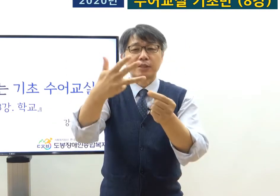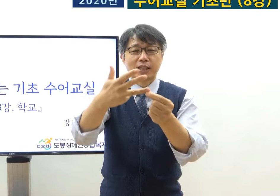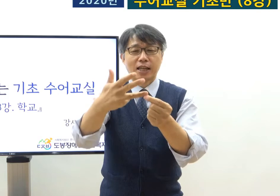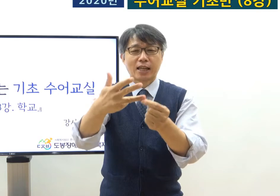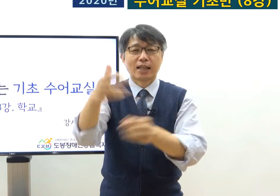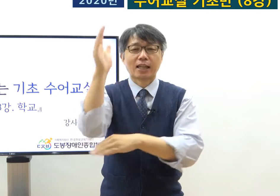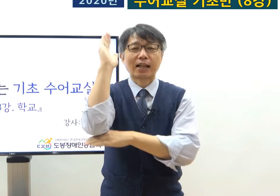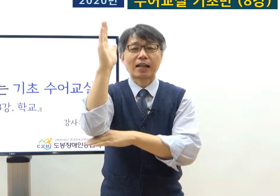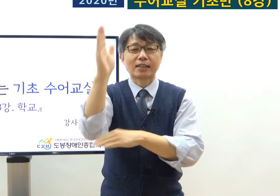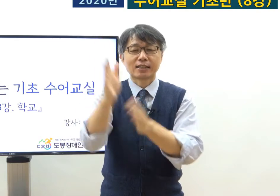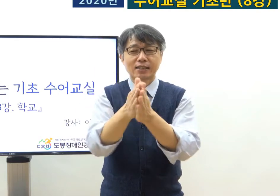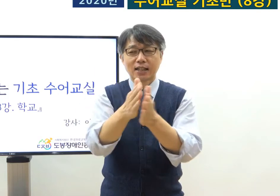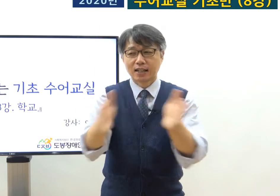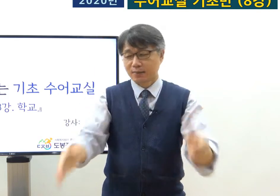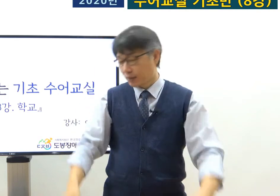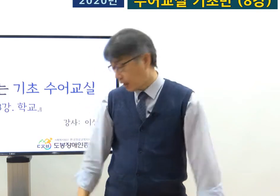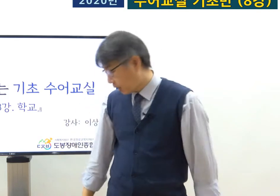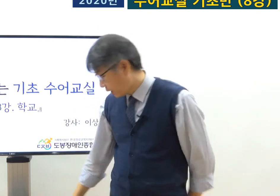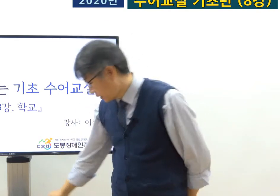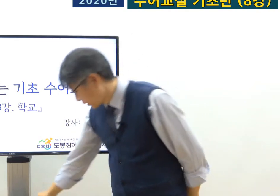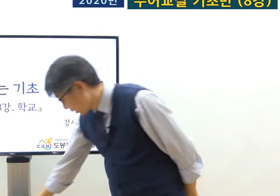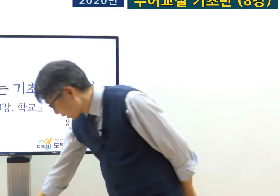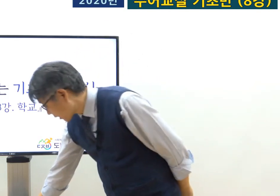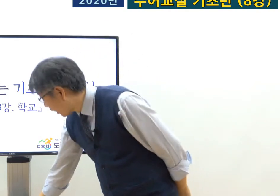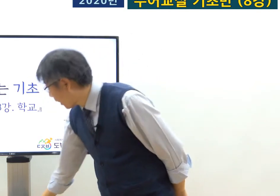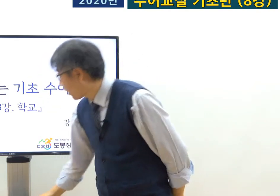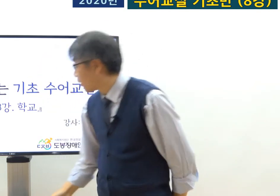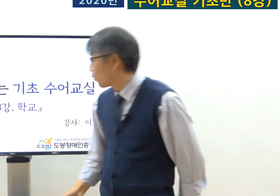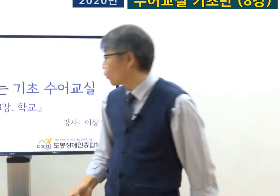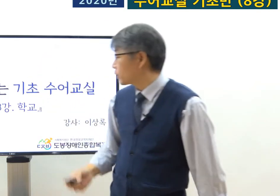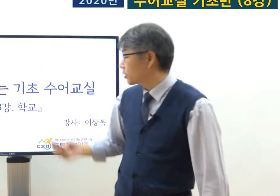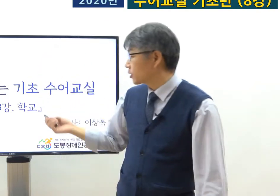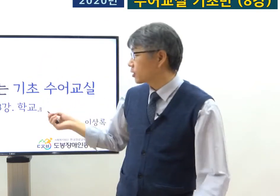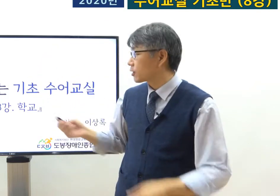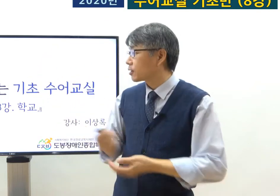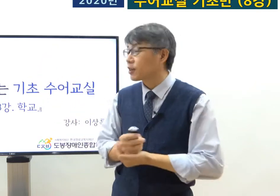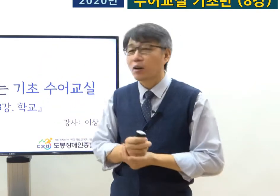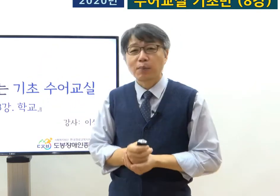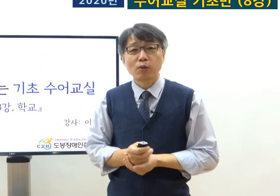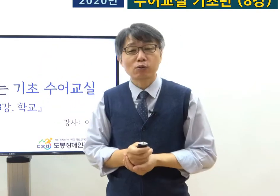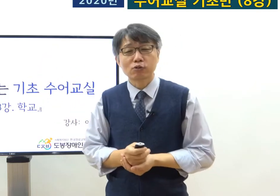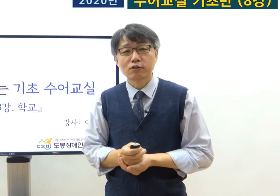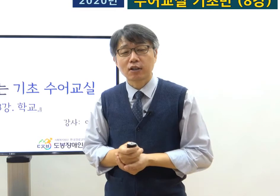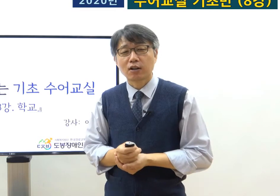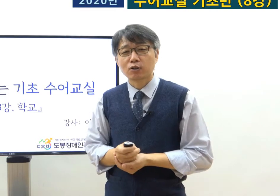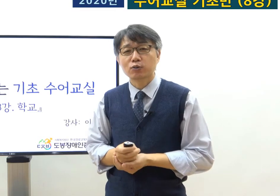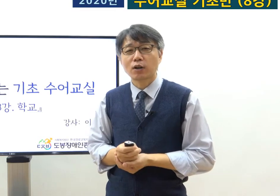8번째 강의를 시작하겠습니다. 자, 오늘 배울